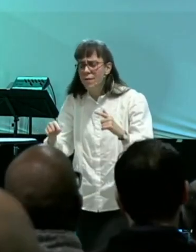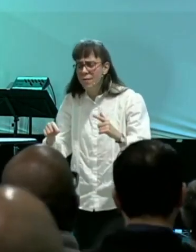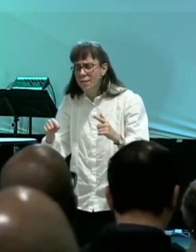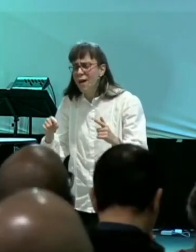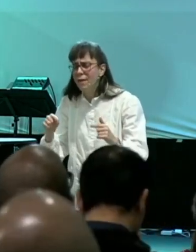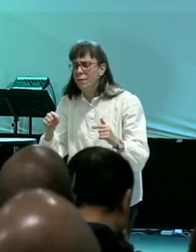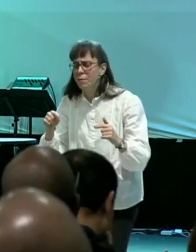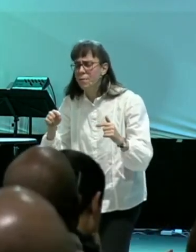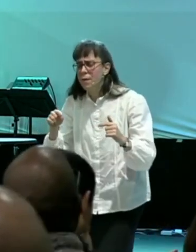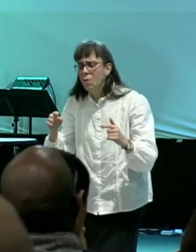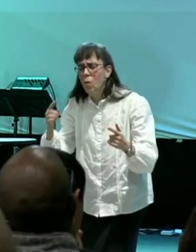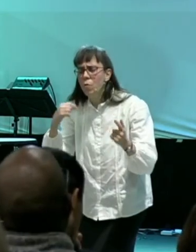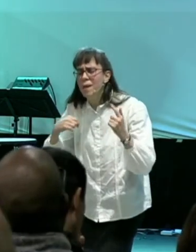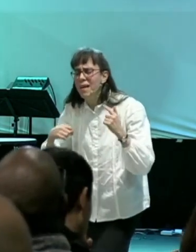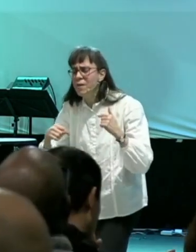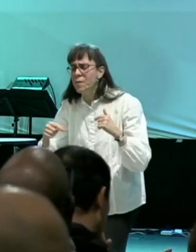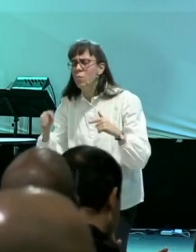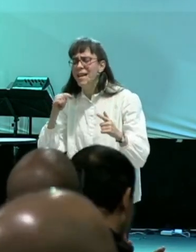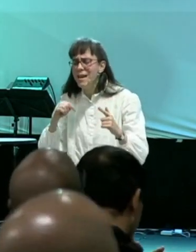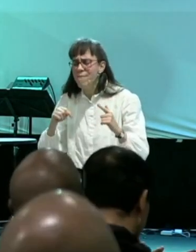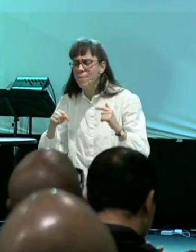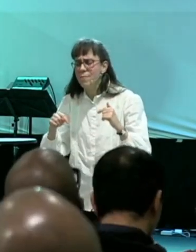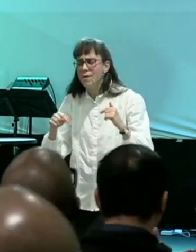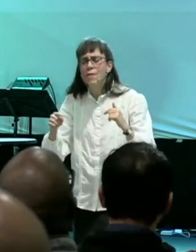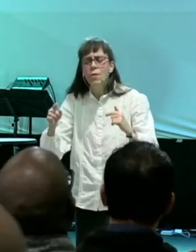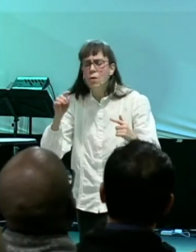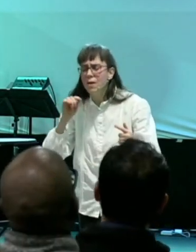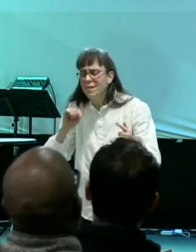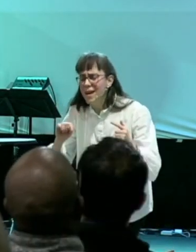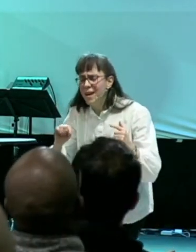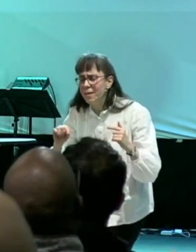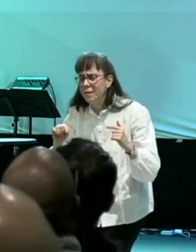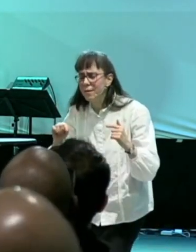though he's dead. Celui qui croit en moi vivra. The one who believed in me will quand live. Même il serait even mort.